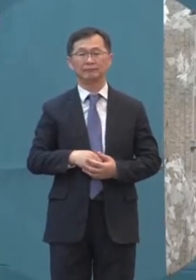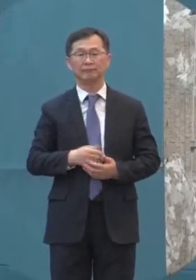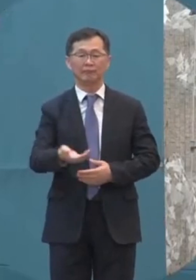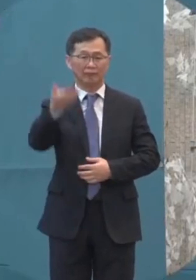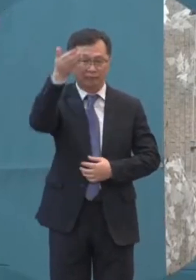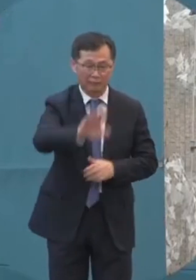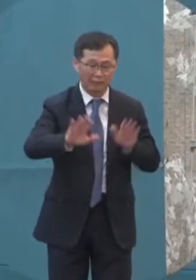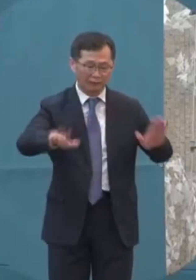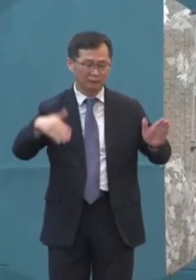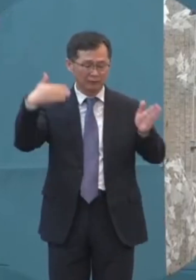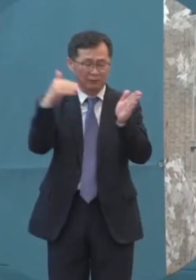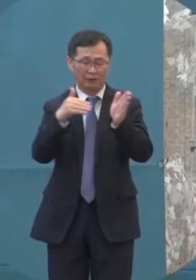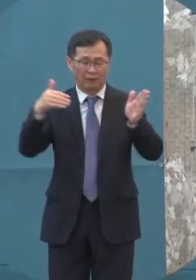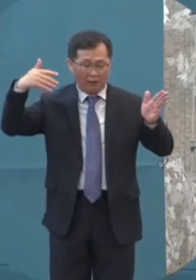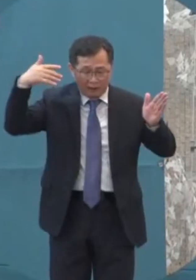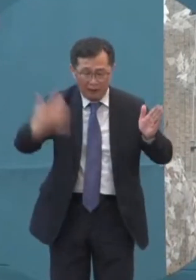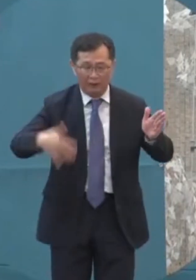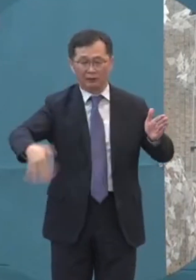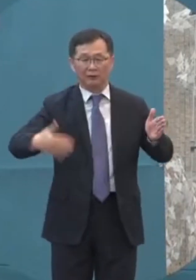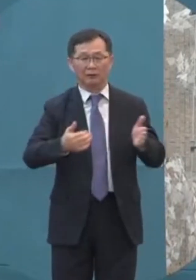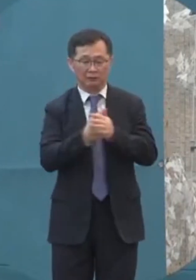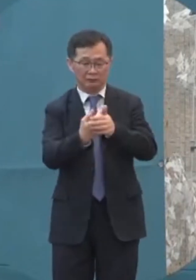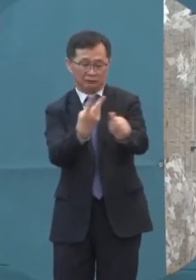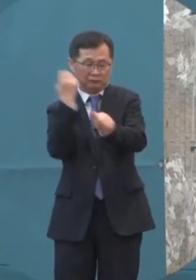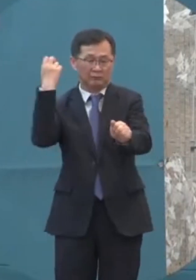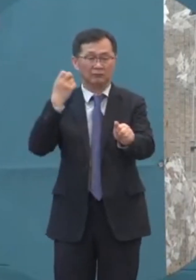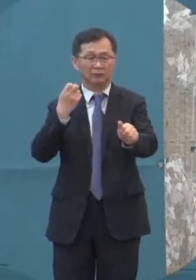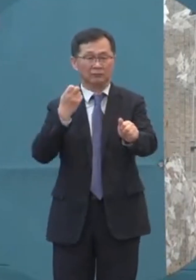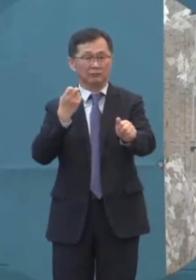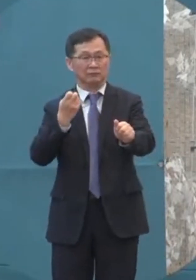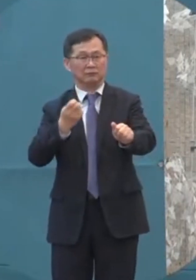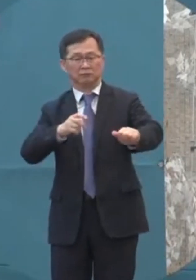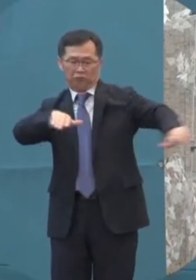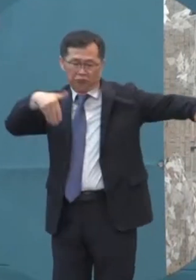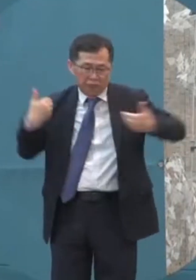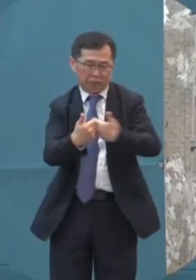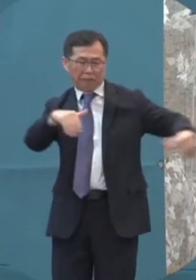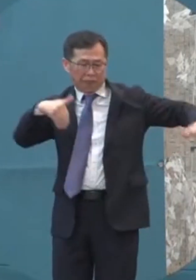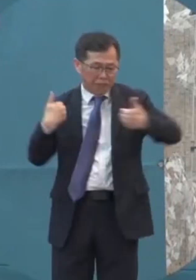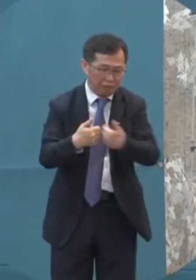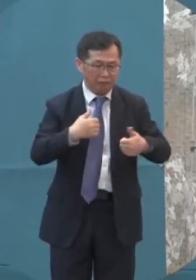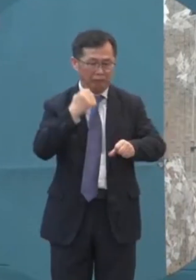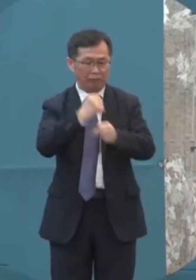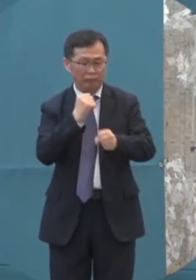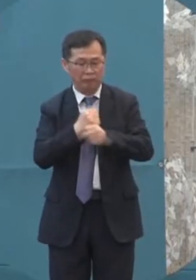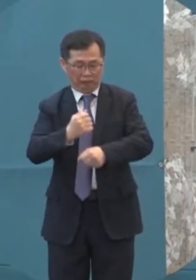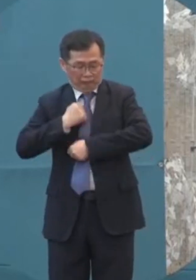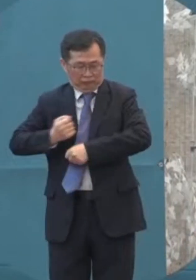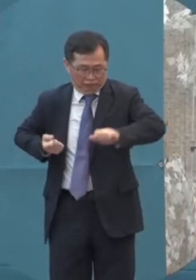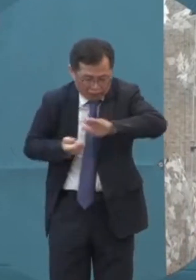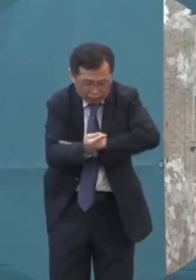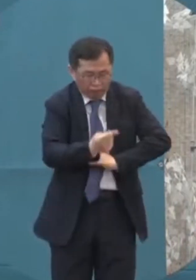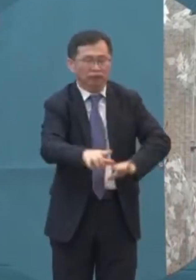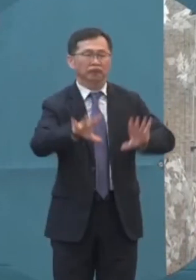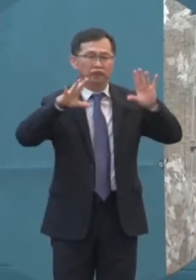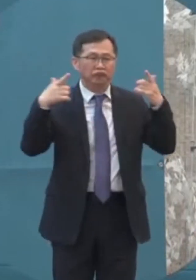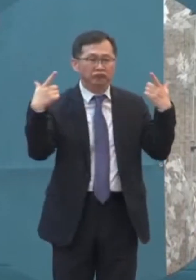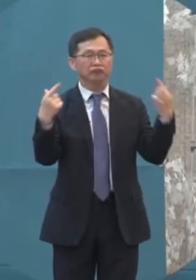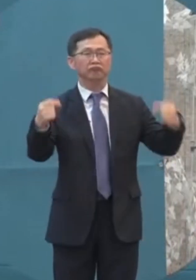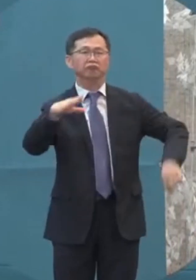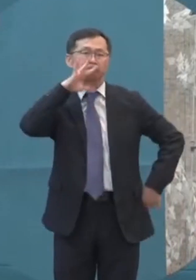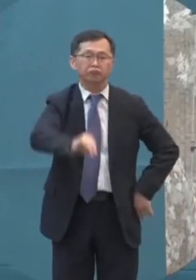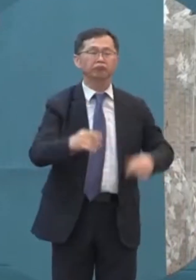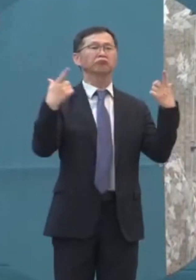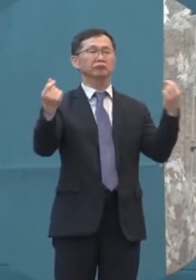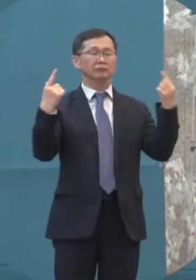그런데 아직까지도 탄핵에 반대한다는 둥, 계엄을 할 만했다는 둥, 이런 정신나간